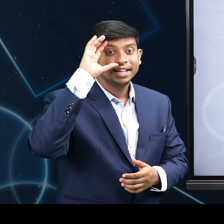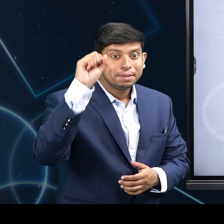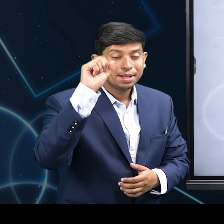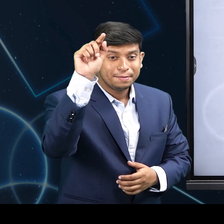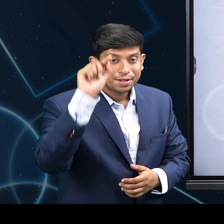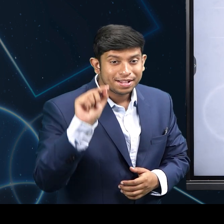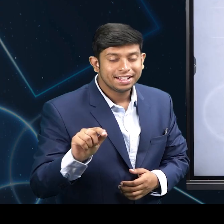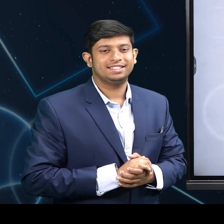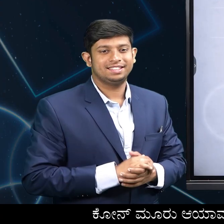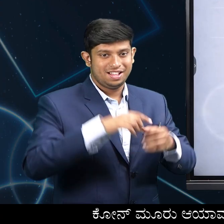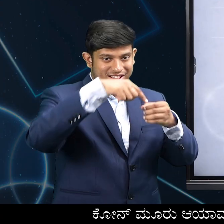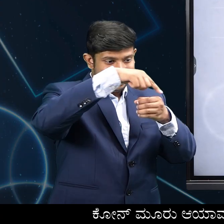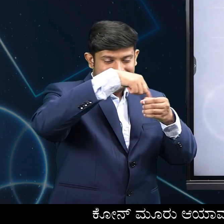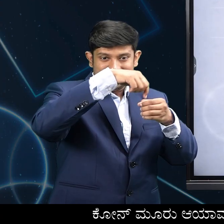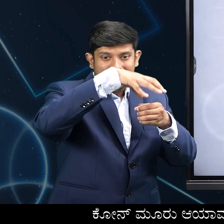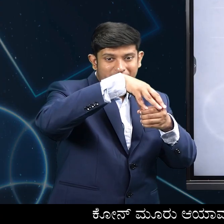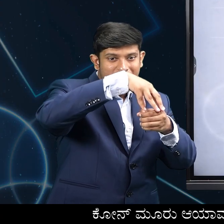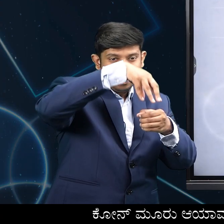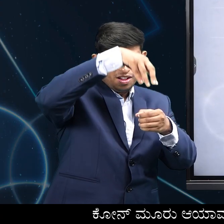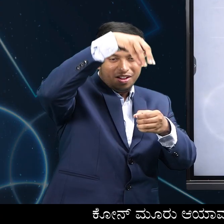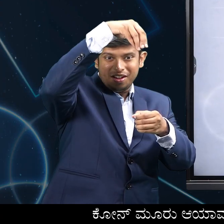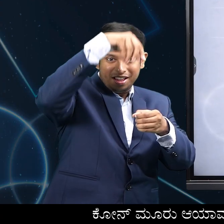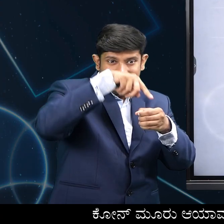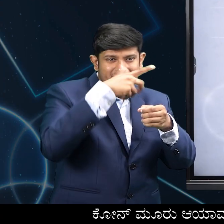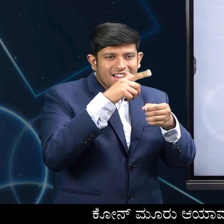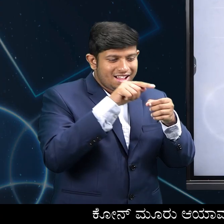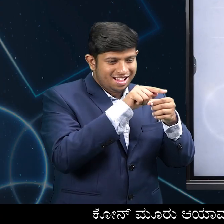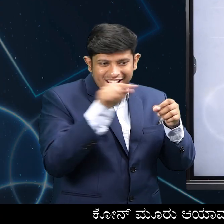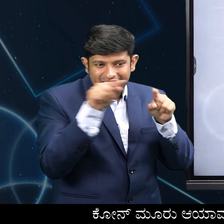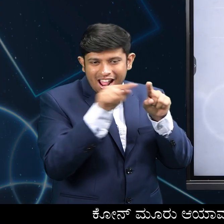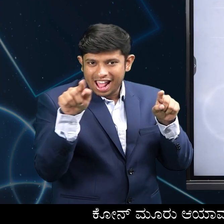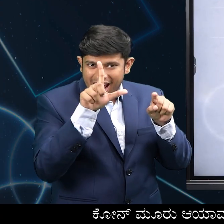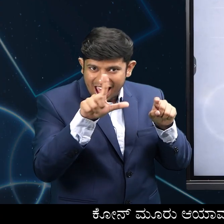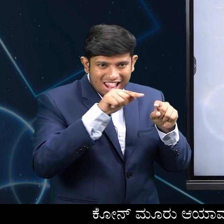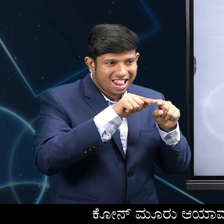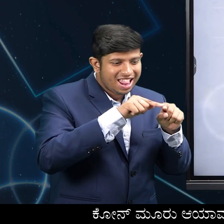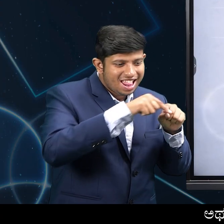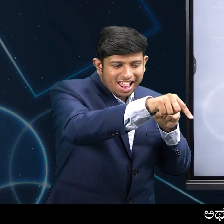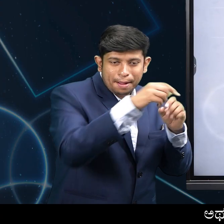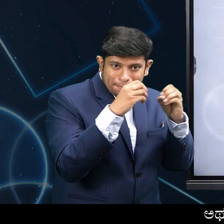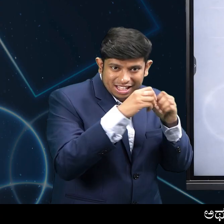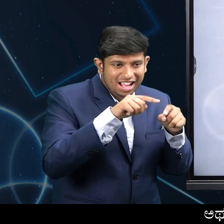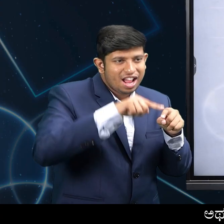ನೆನಪಿಡುವ ಅಂಶಗಳು: ಕೋನ್ನ 3 ಆಯಾಮದ ಜಾಮಿತಿಯ ಆಕಾರವಾಗಿದ್ದು ಅದು ಐಸ್ ಕ್ರೀಮ್ ಕೋನ್ ಅಥವಾ ಪಾರ್ಟಿ ಹ್ಯಾಟ್ ಅನ್ನ